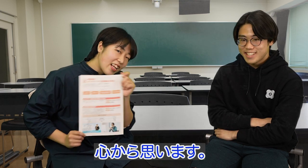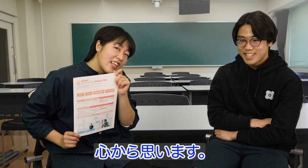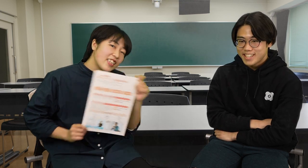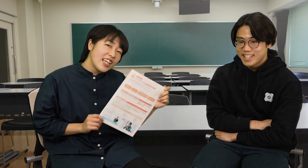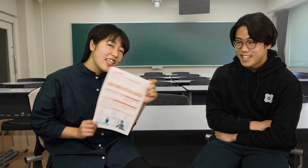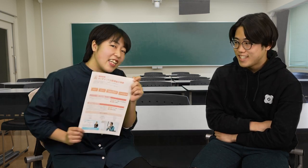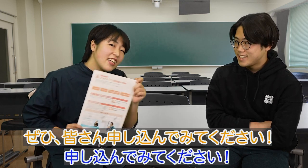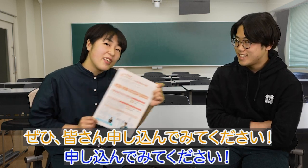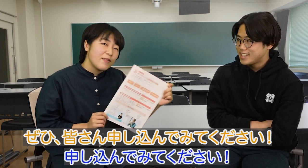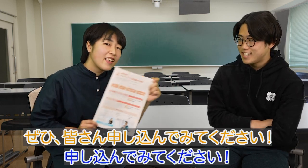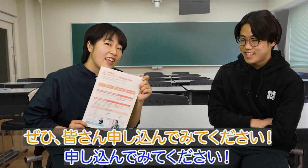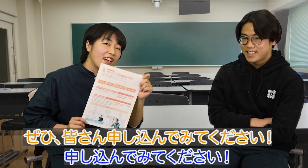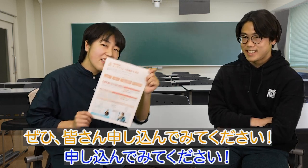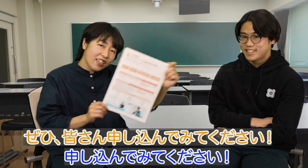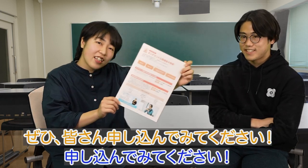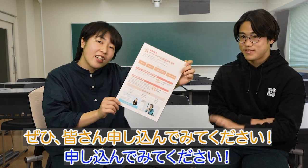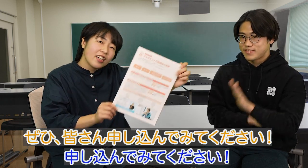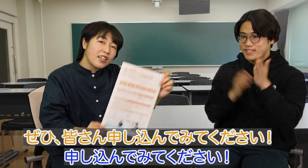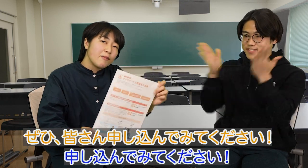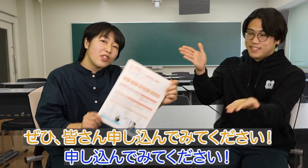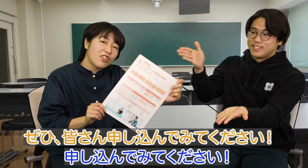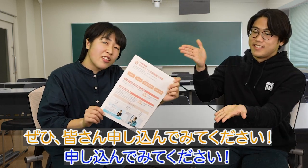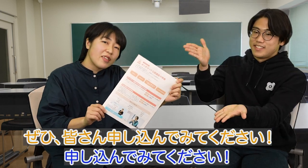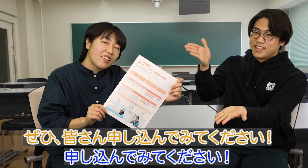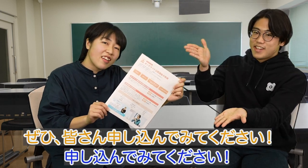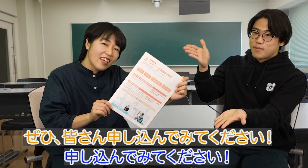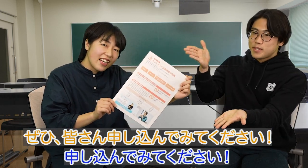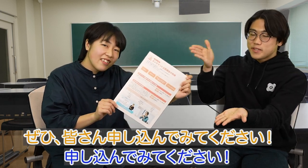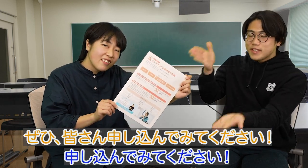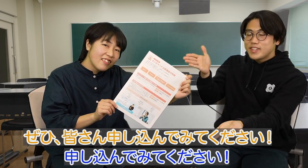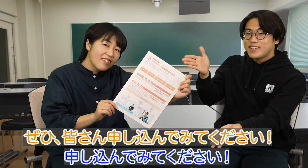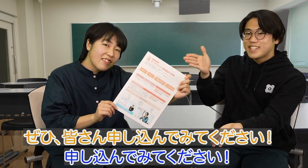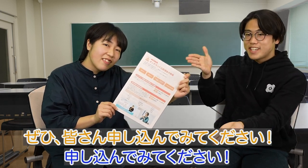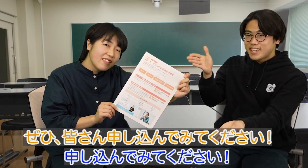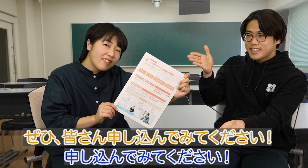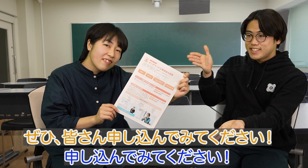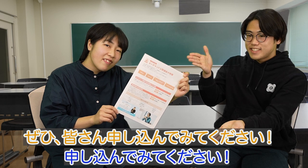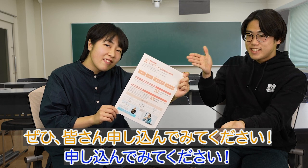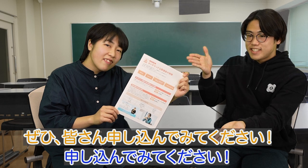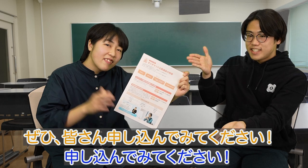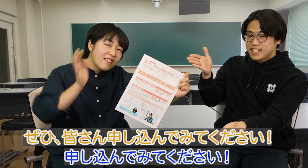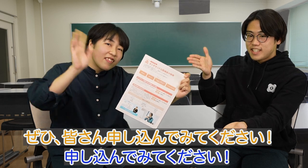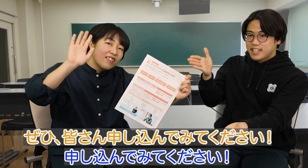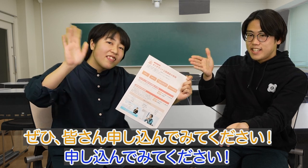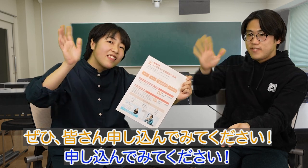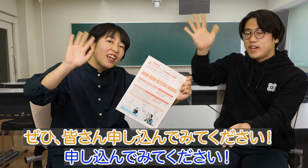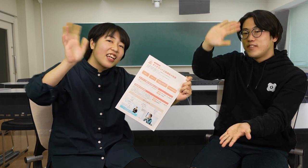。 ぜひ皆さん申し込んでみてください。 申し込んでみてください。